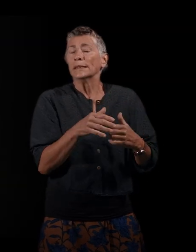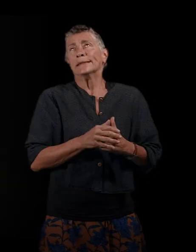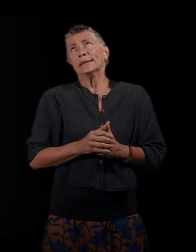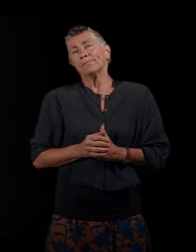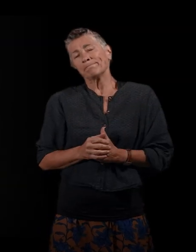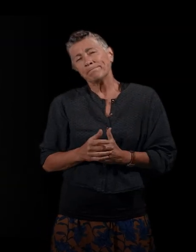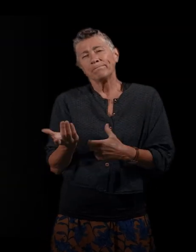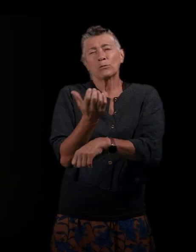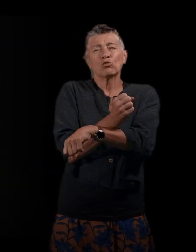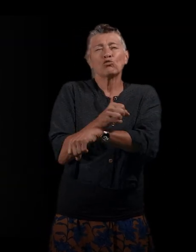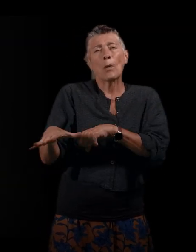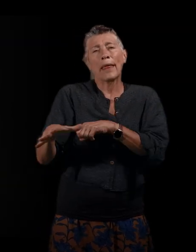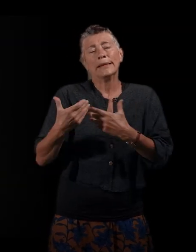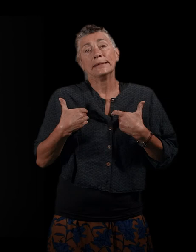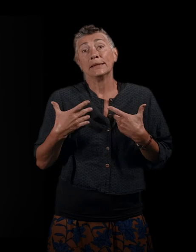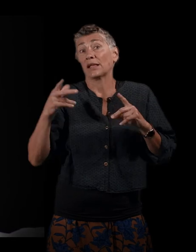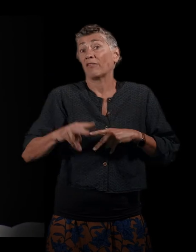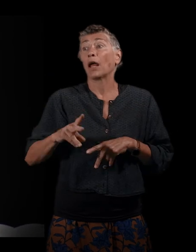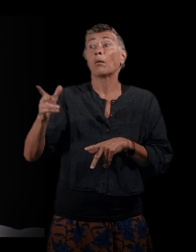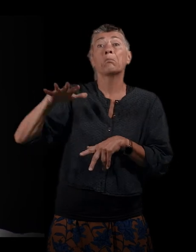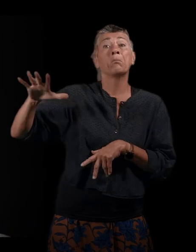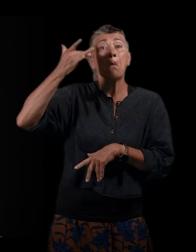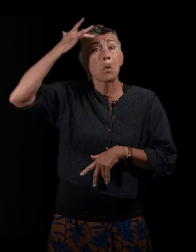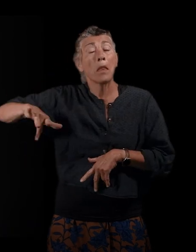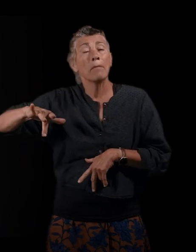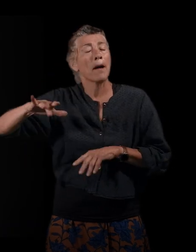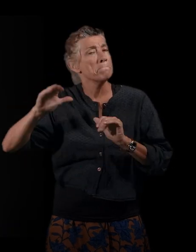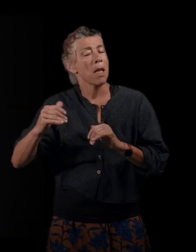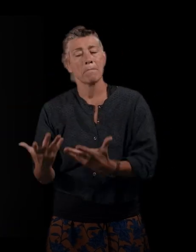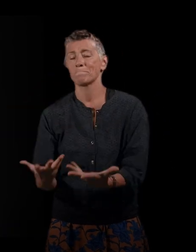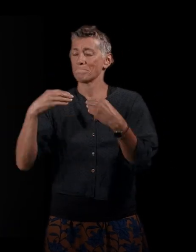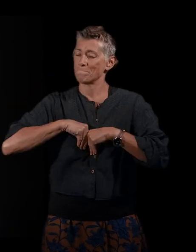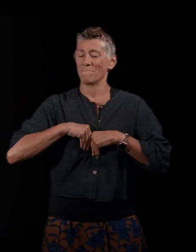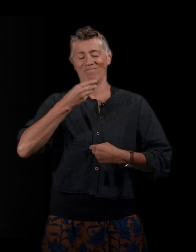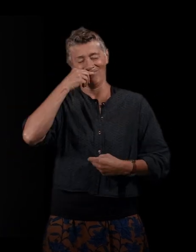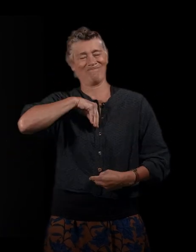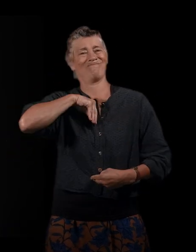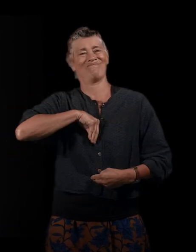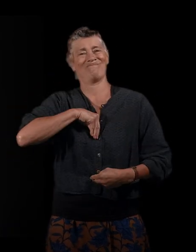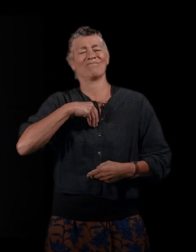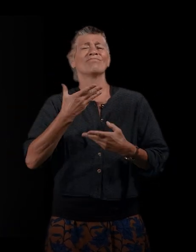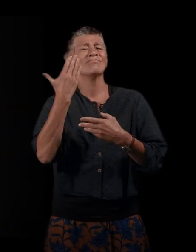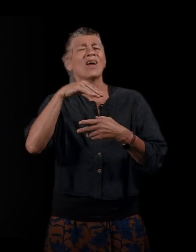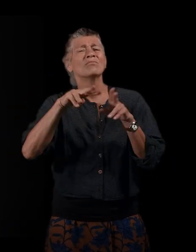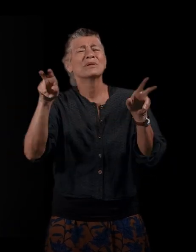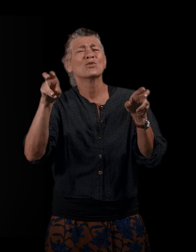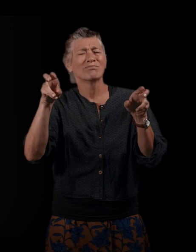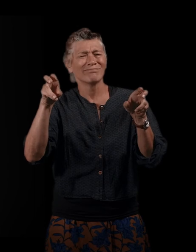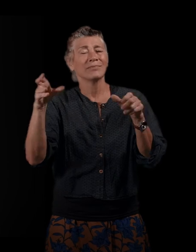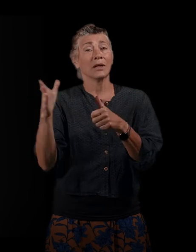ce qui est humain m'est étranger. C'est-à que quand j'écrivais ce livre, j'ai eu la chance de rencontrer une femme réfugiée. J'ai